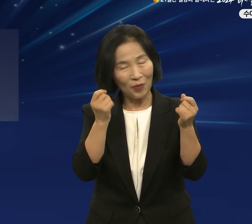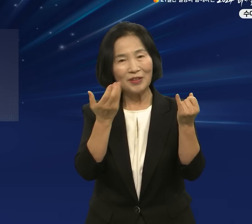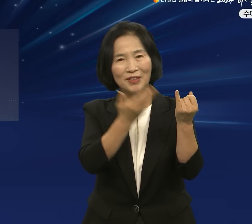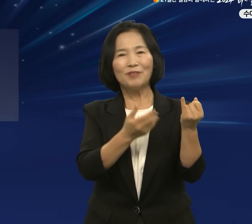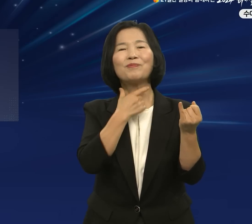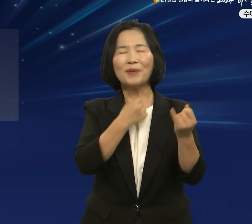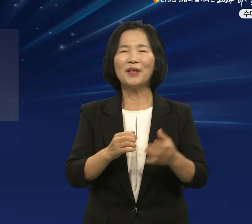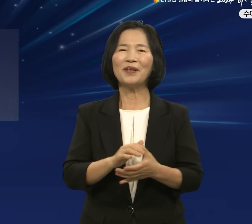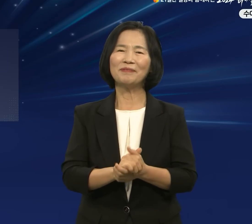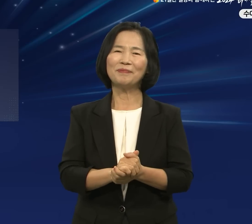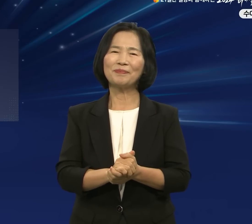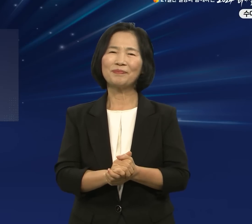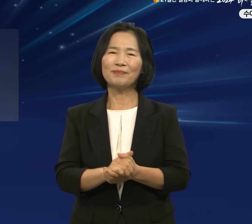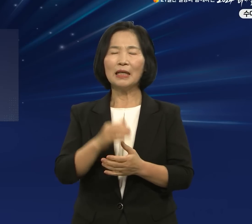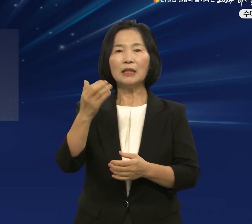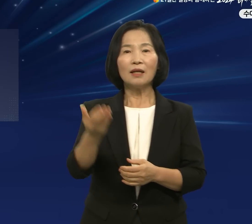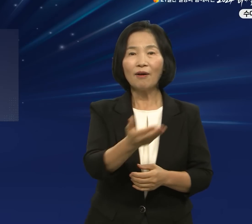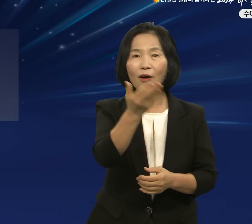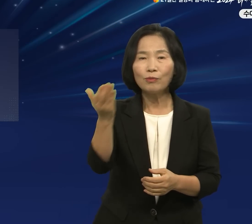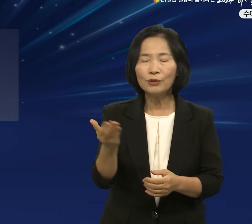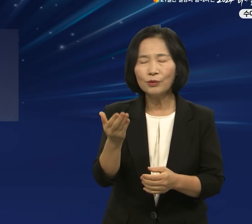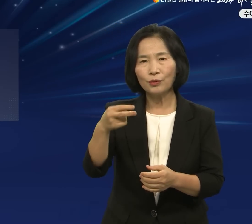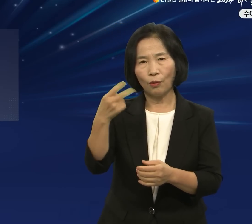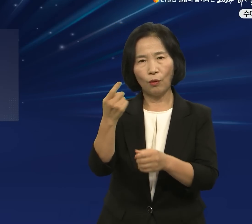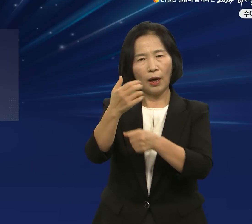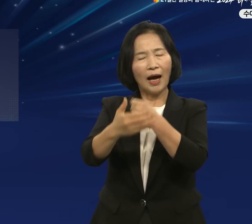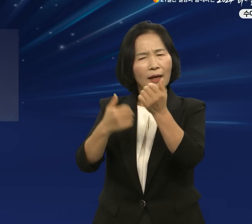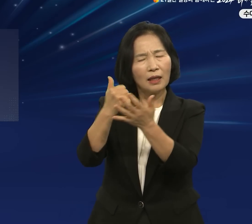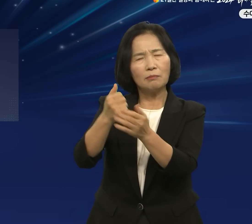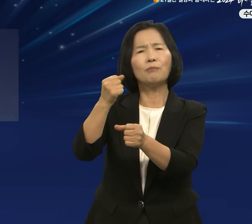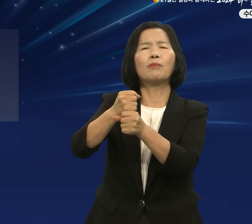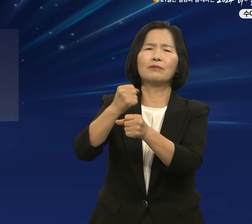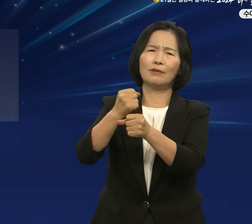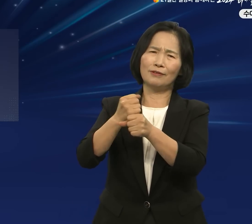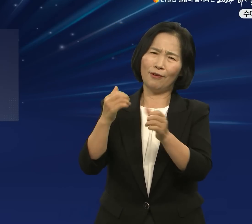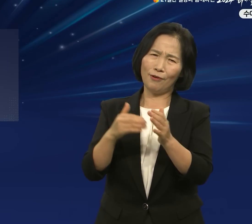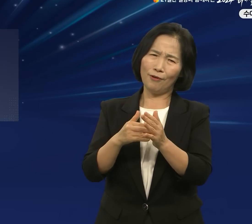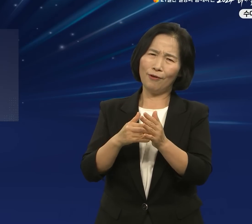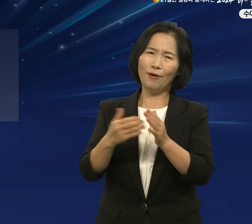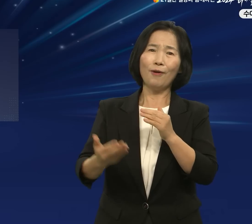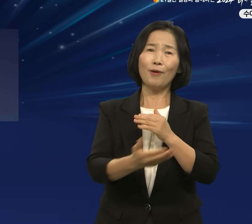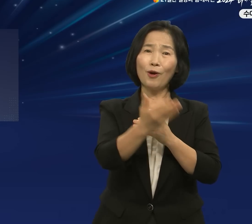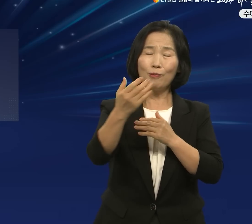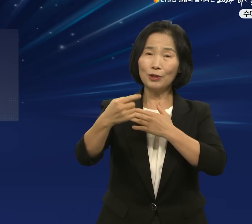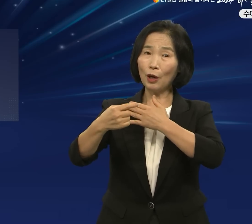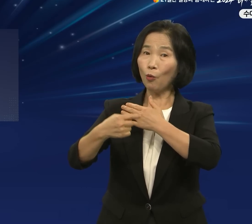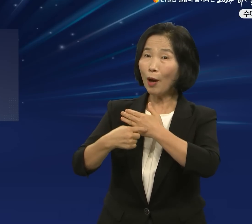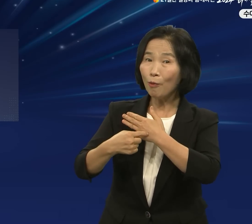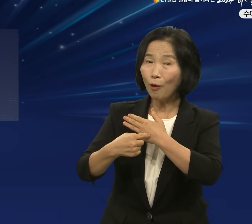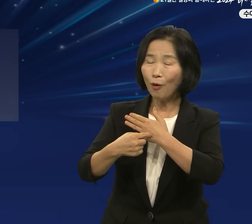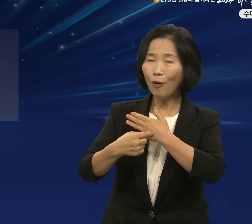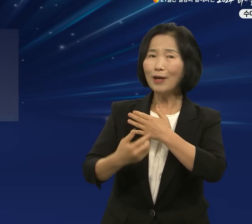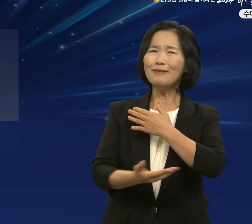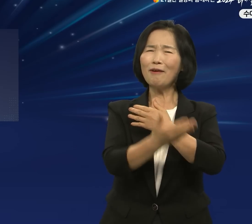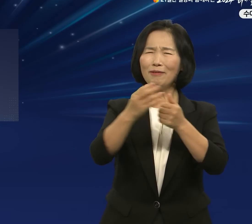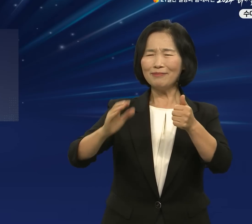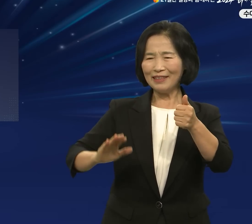기다립니다. 여러분은 하나님이 빚으셨기 때문에 여러분의 외모, 여러분의